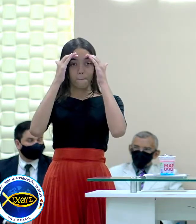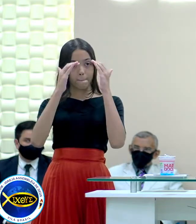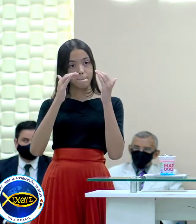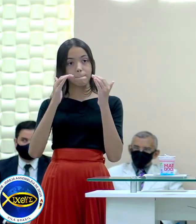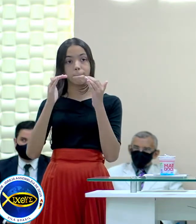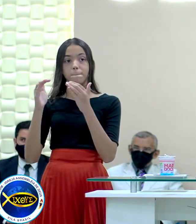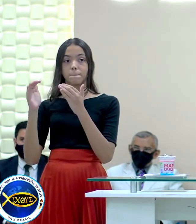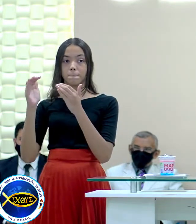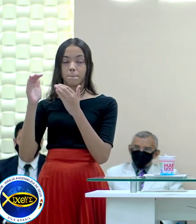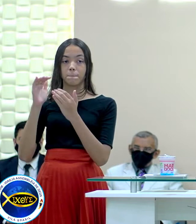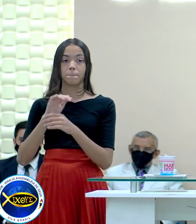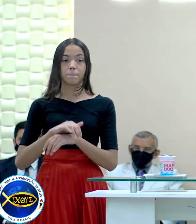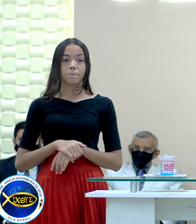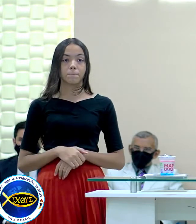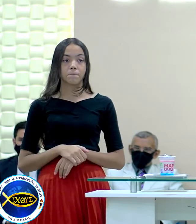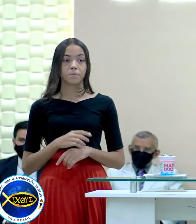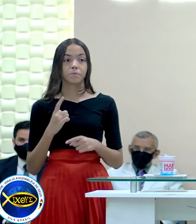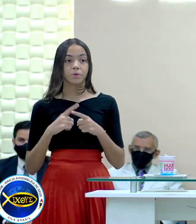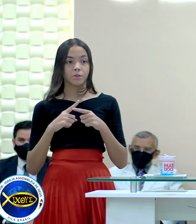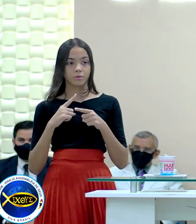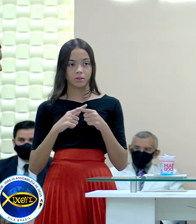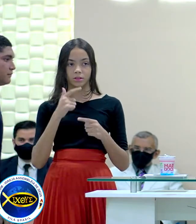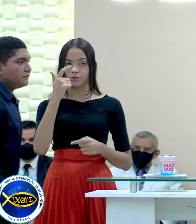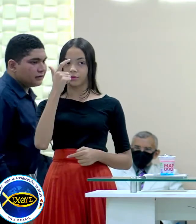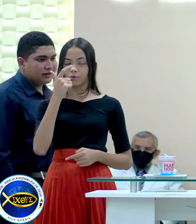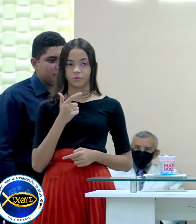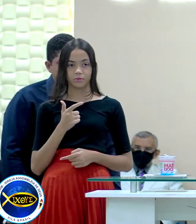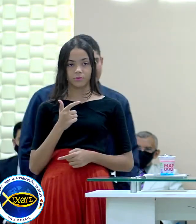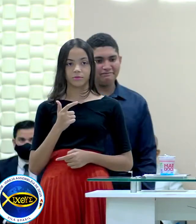obedientes. E porque não somos